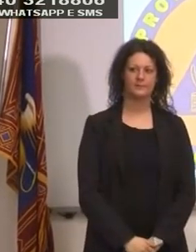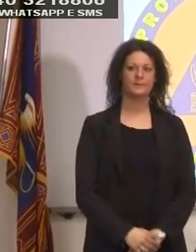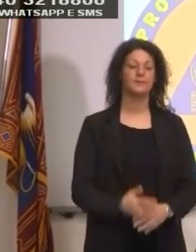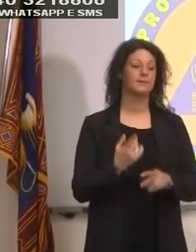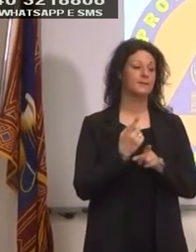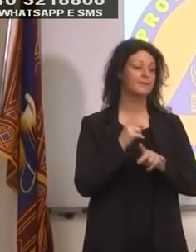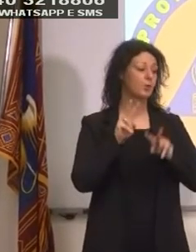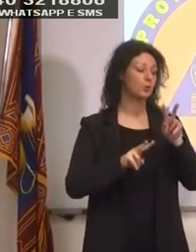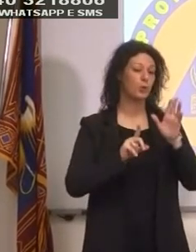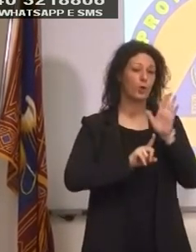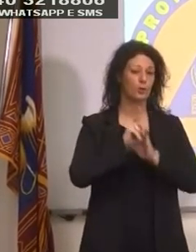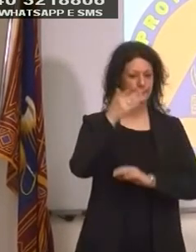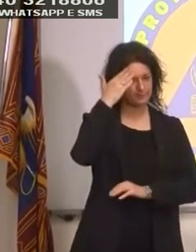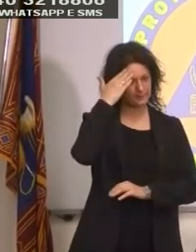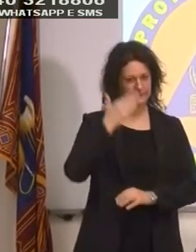Ah,